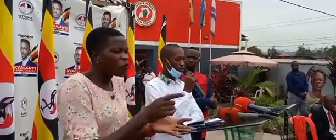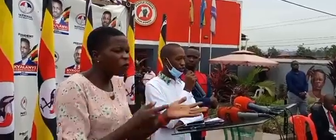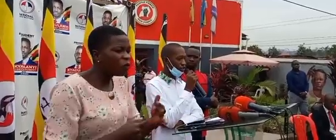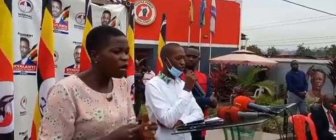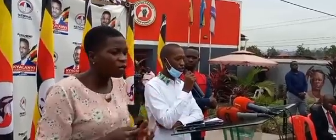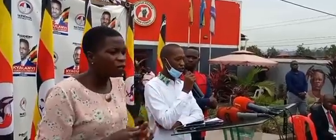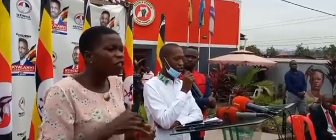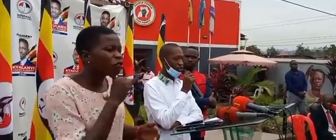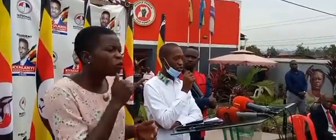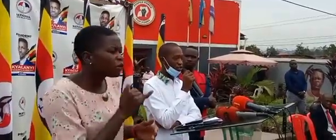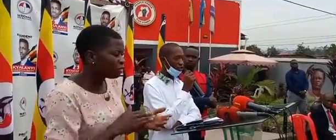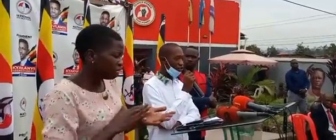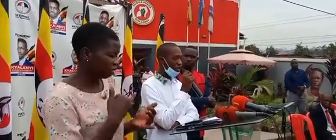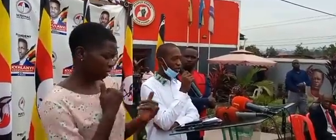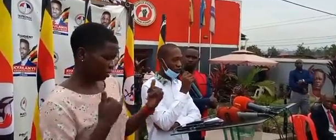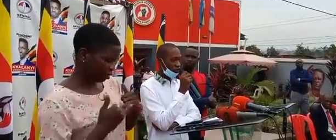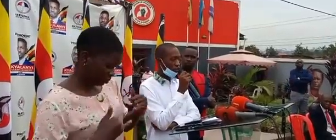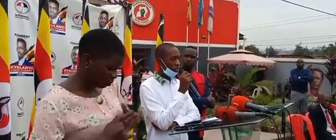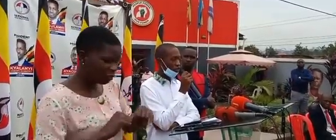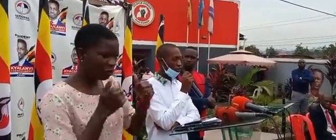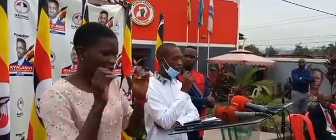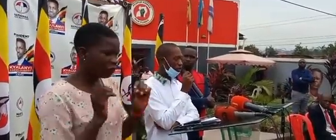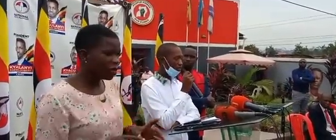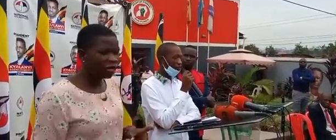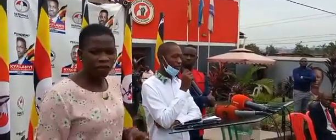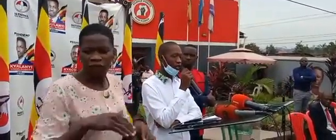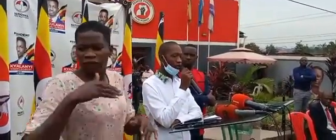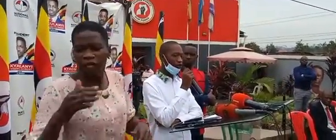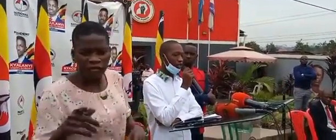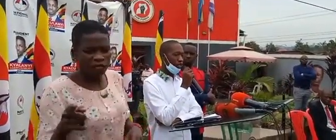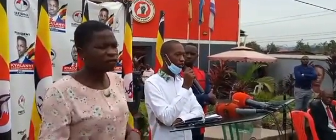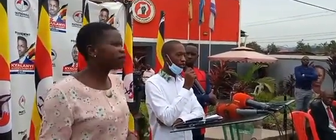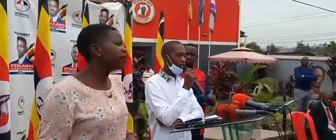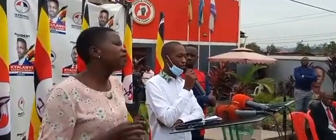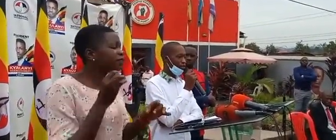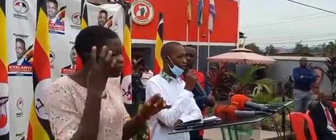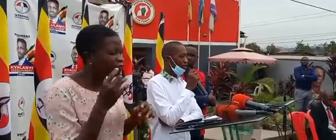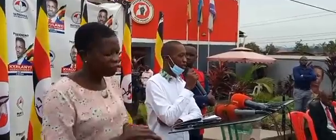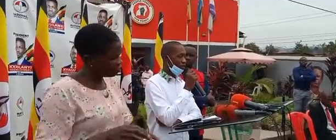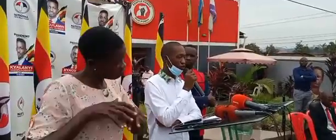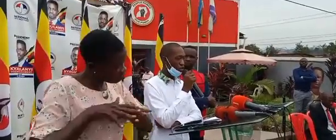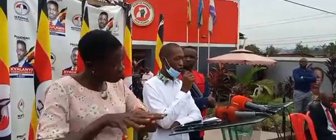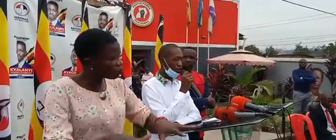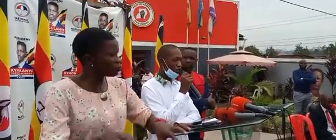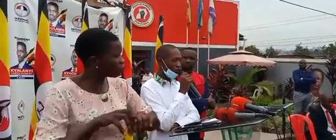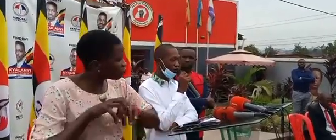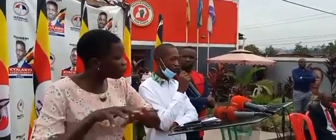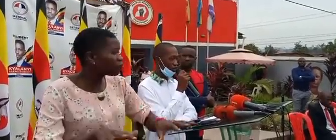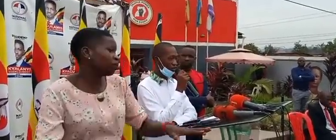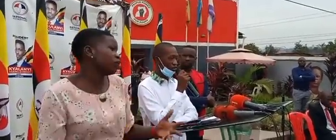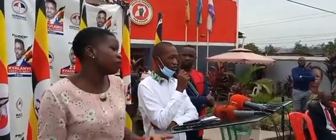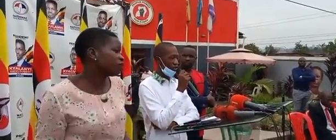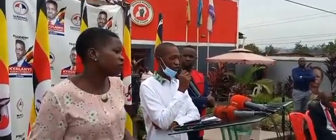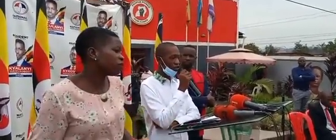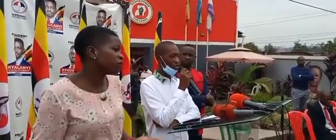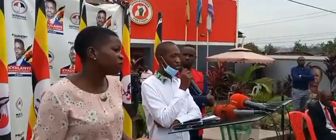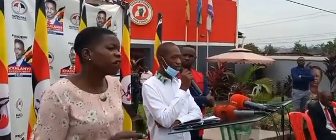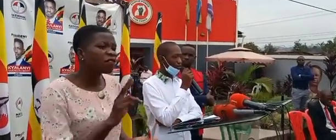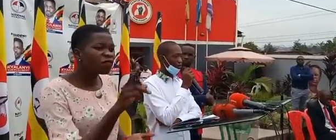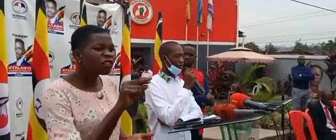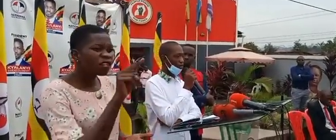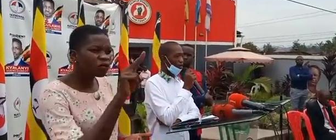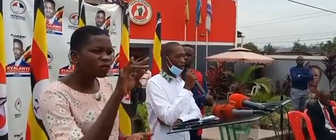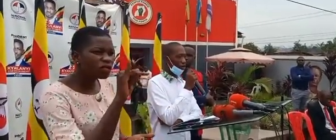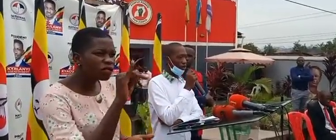teye rongose za kurungi nungla la agenda okuta wo mtu wafafunila wo mwate ndoza zwangi sobazi